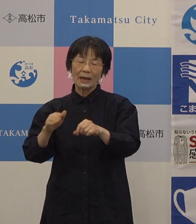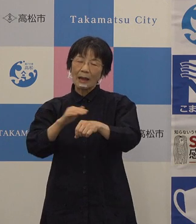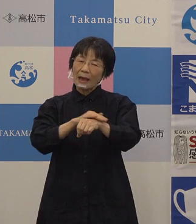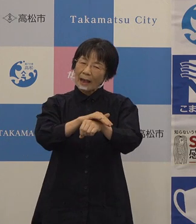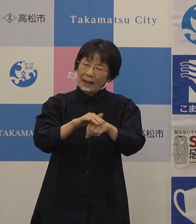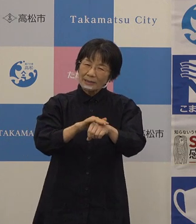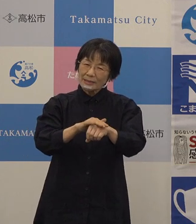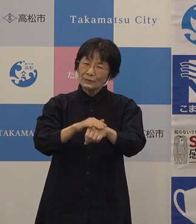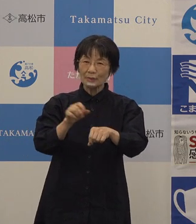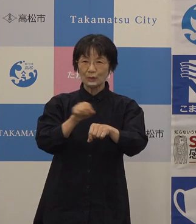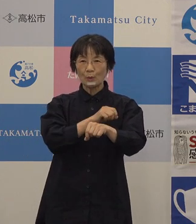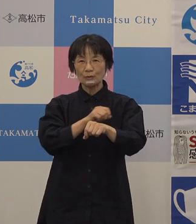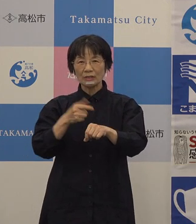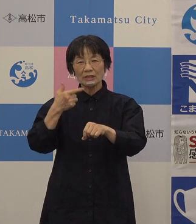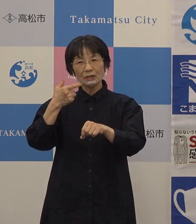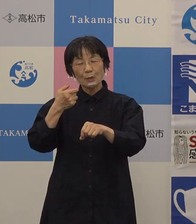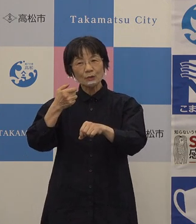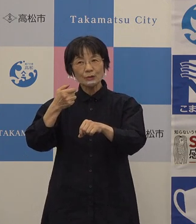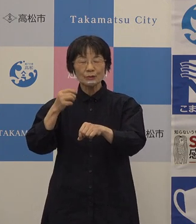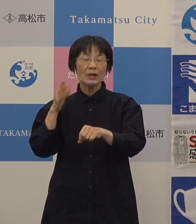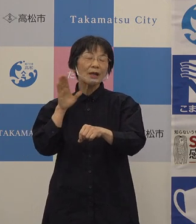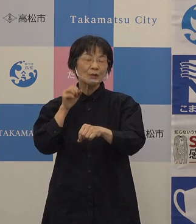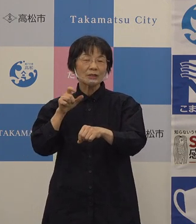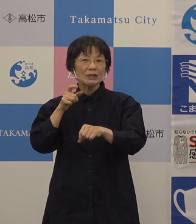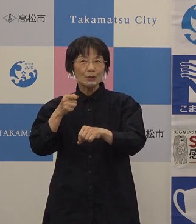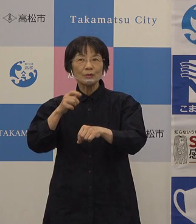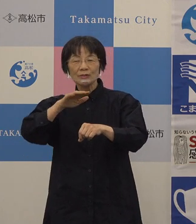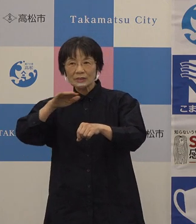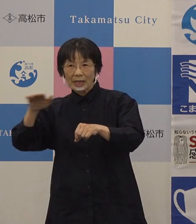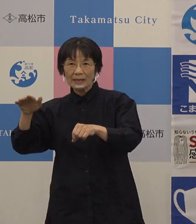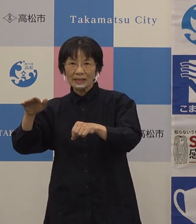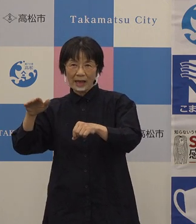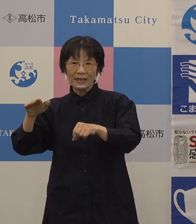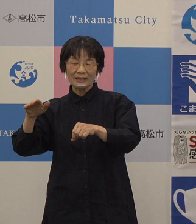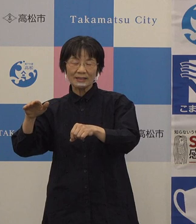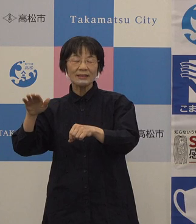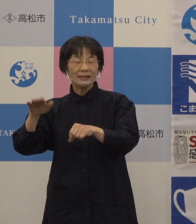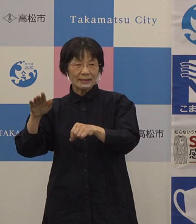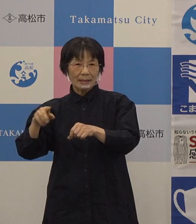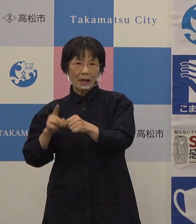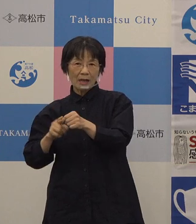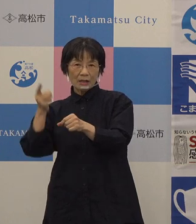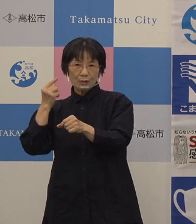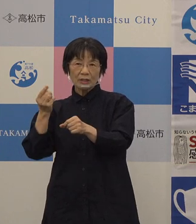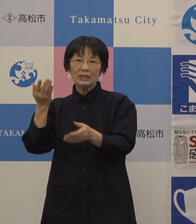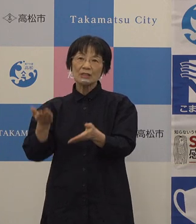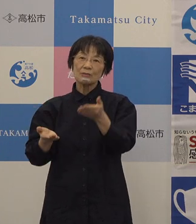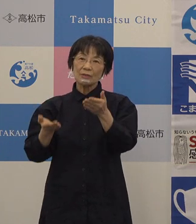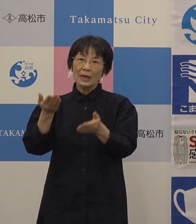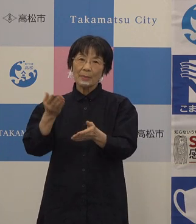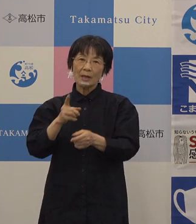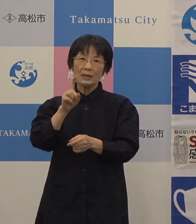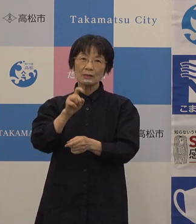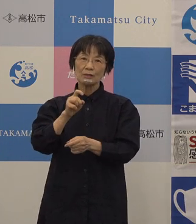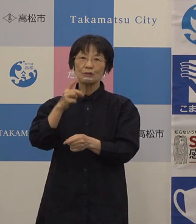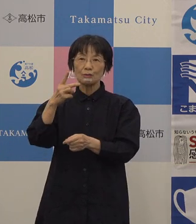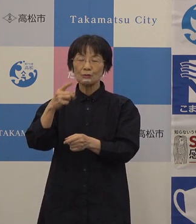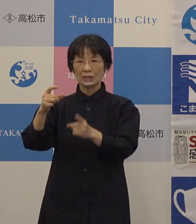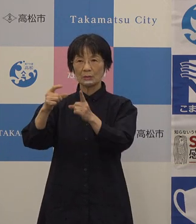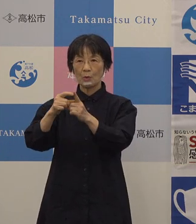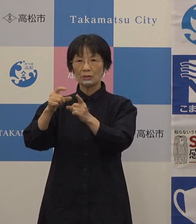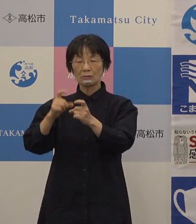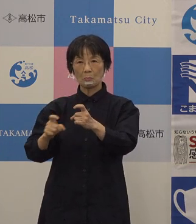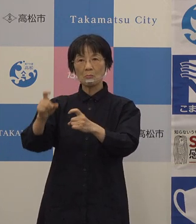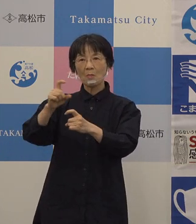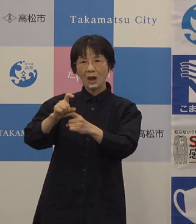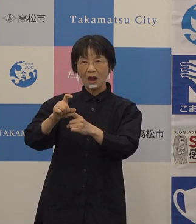愛着を感じる、やや愛着を感じると回答した割合が昨年に比べ約12ポイント増えており、